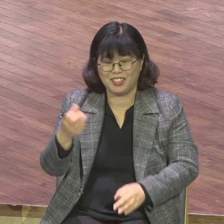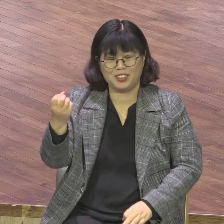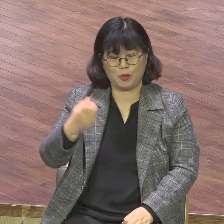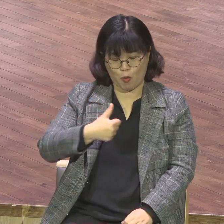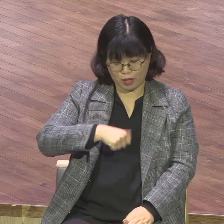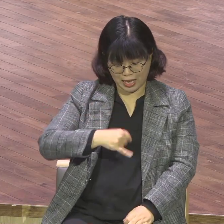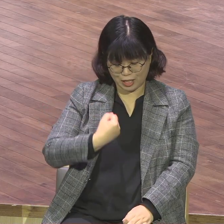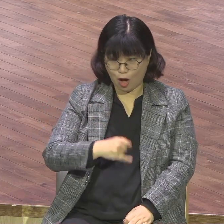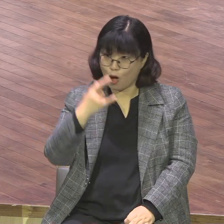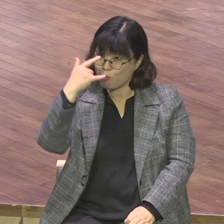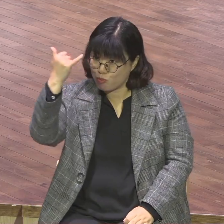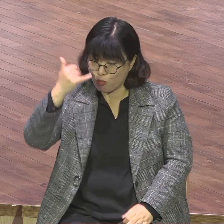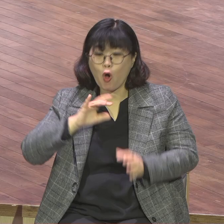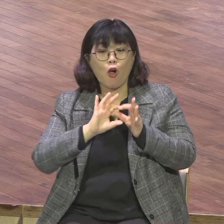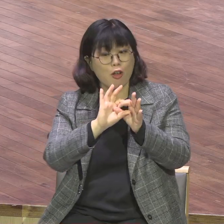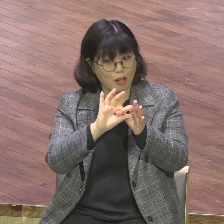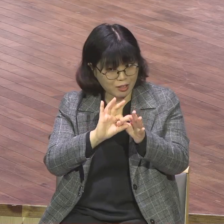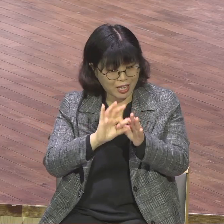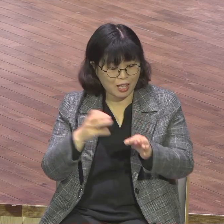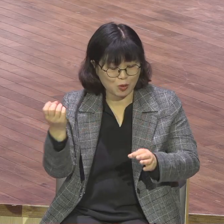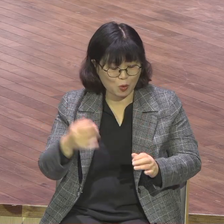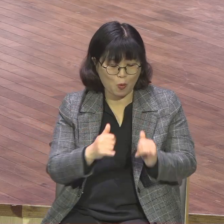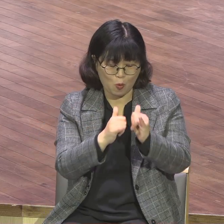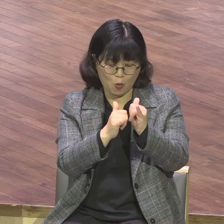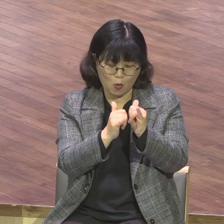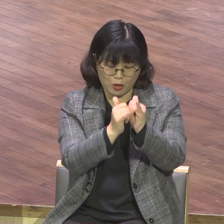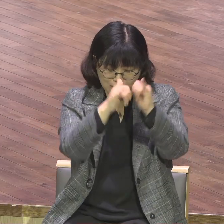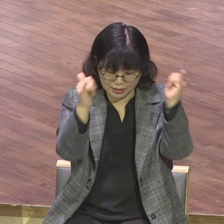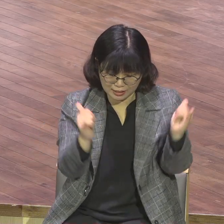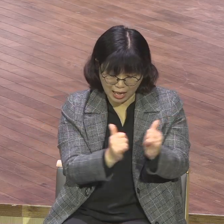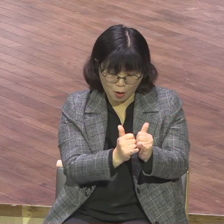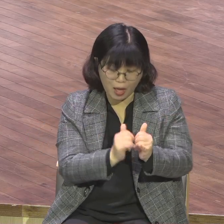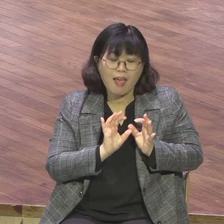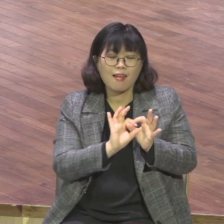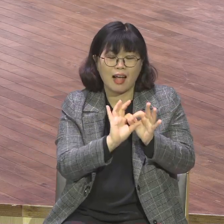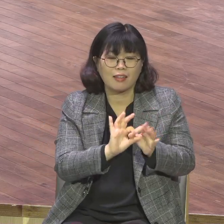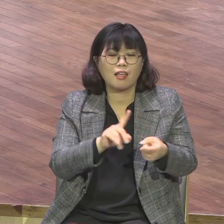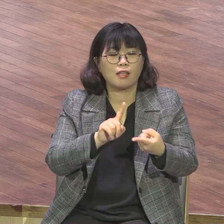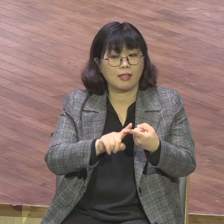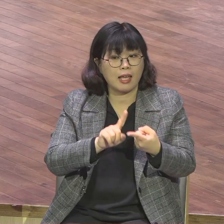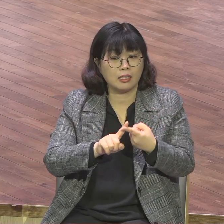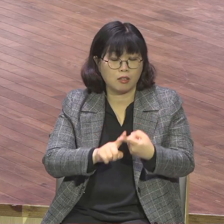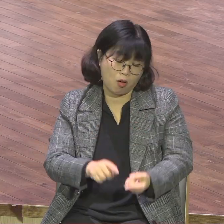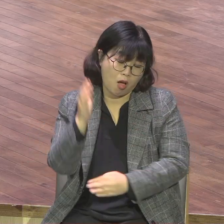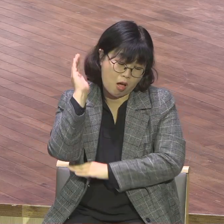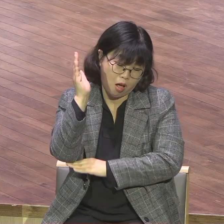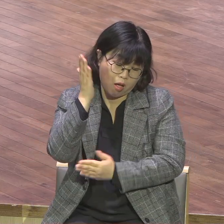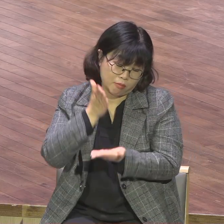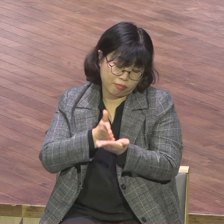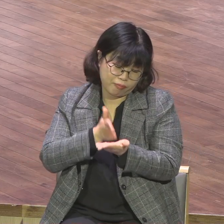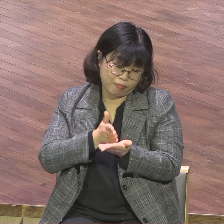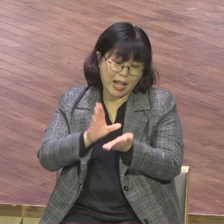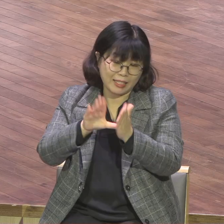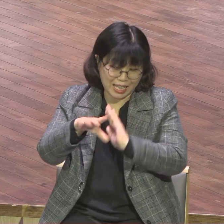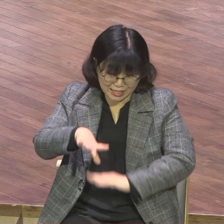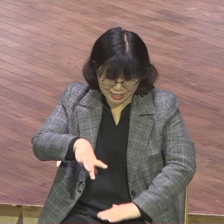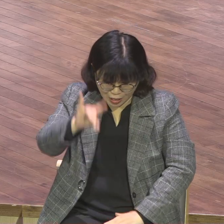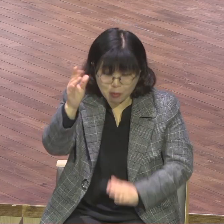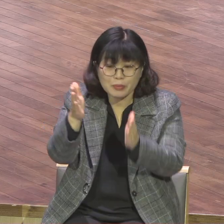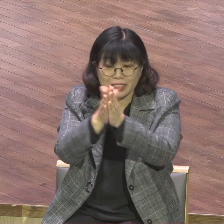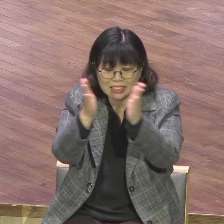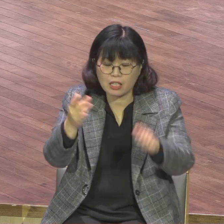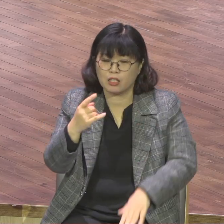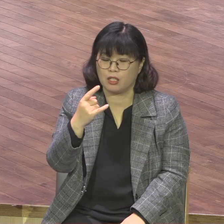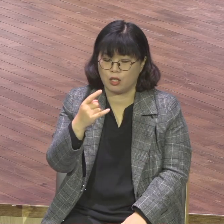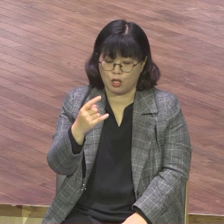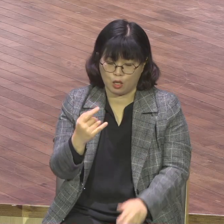6장 9절까지 연이어 쫙 밝혀왔습니다. 그 대전제가 바로 그리스도를